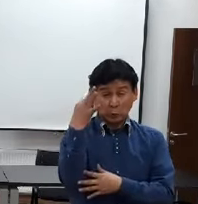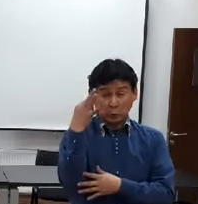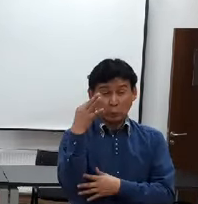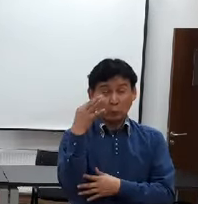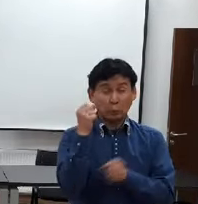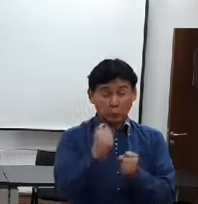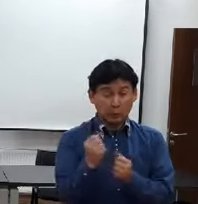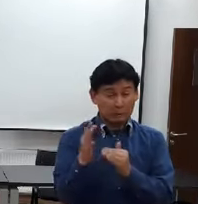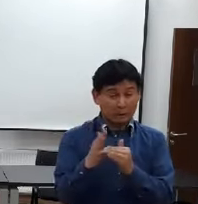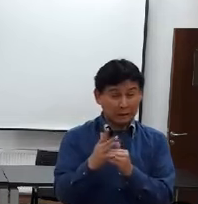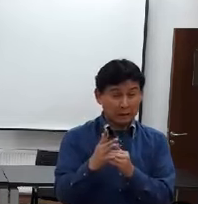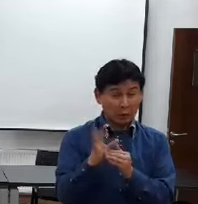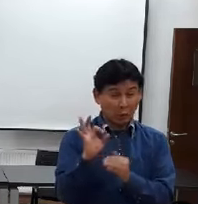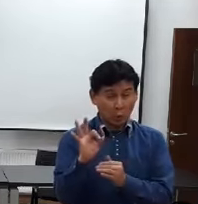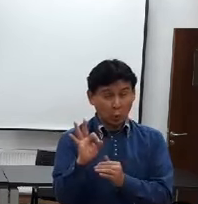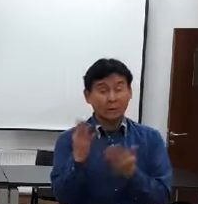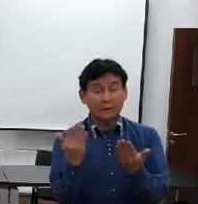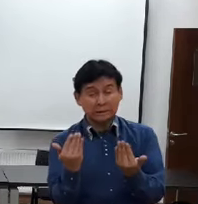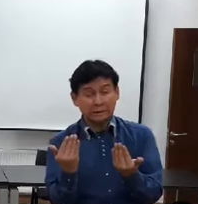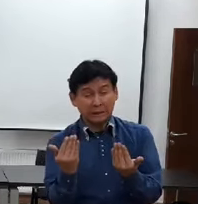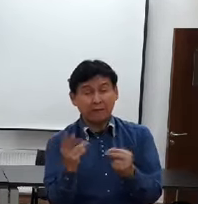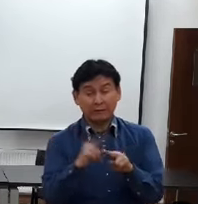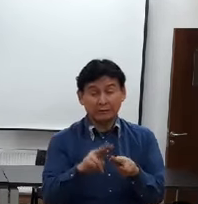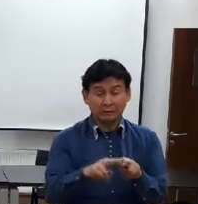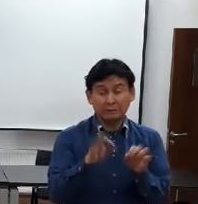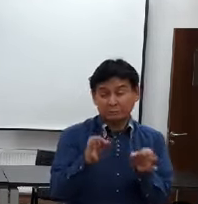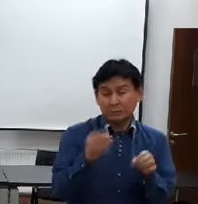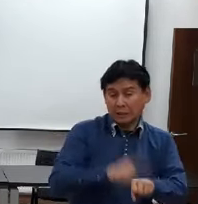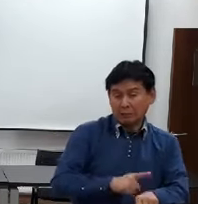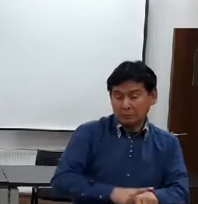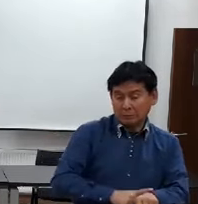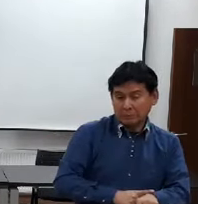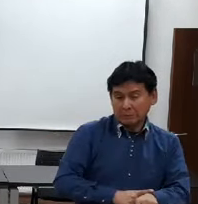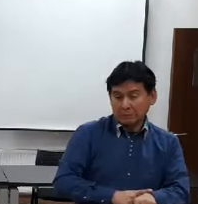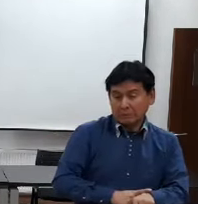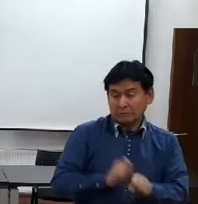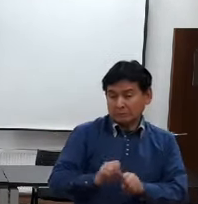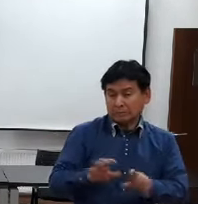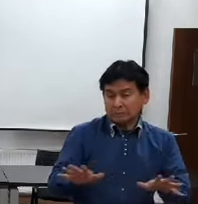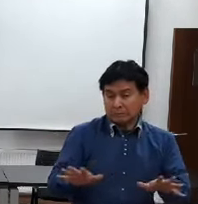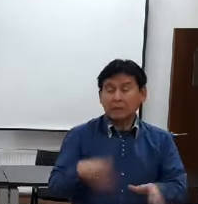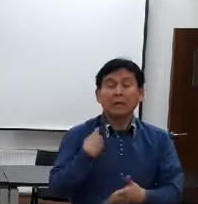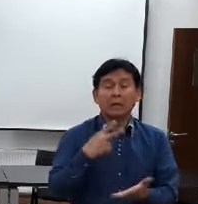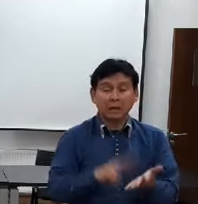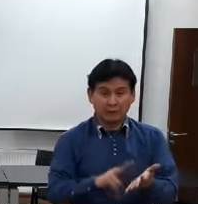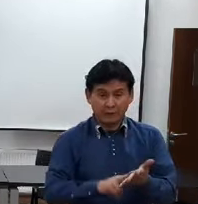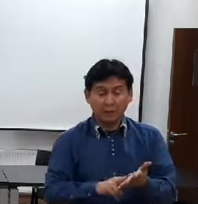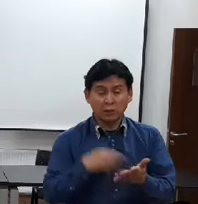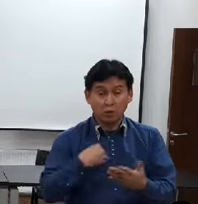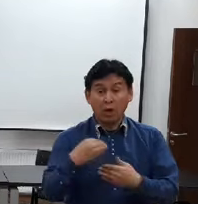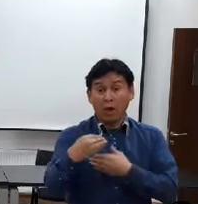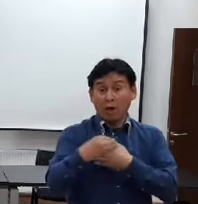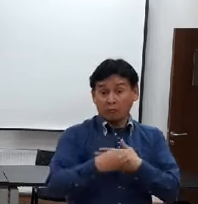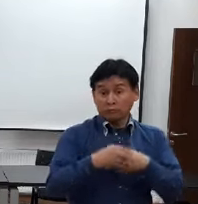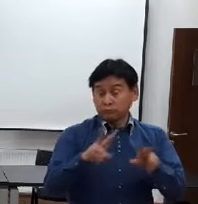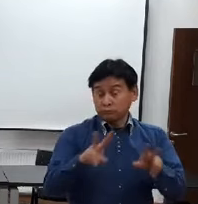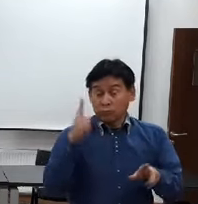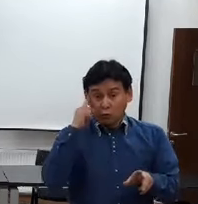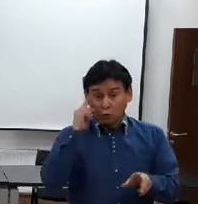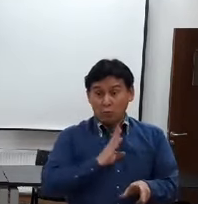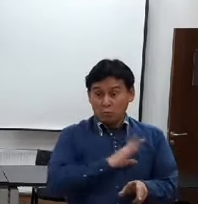esperado un poco o era necesario realizarla justo en este momento en medio de una pandemia? Y la verdad es que yo fui convocada a la reunión como